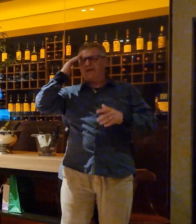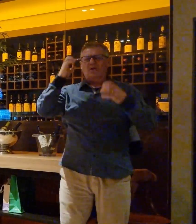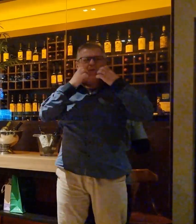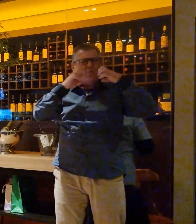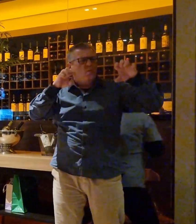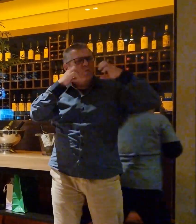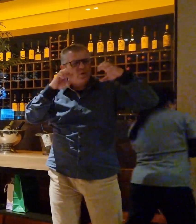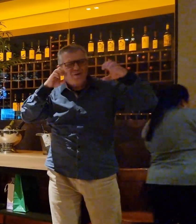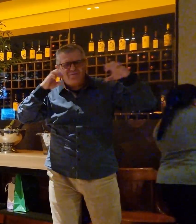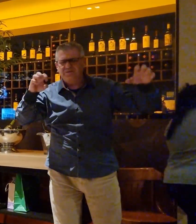Quatro anos de luta.